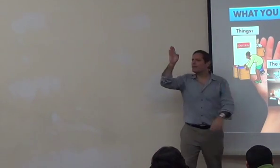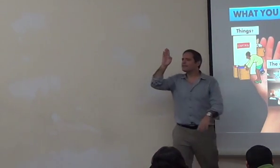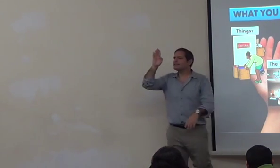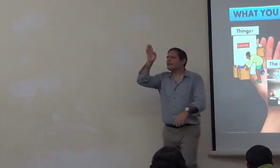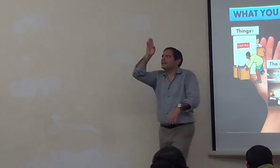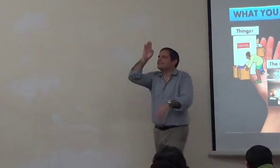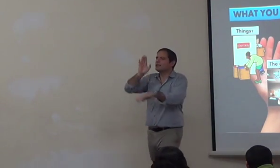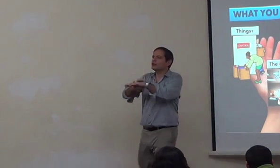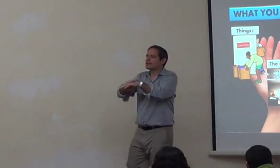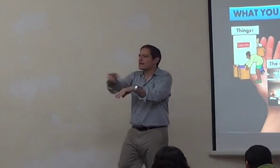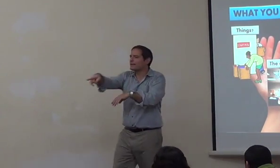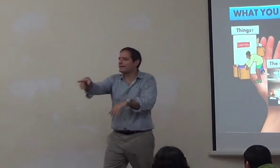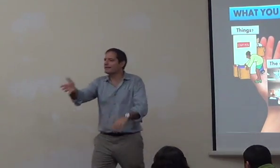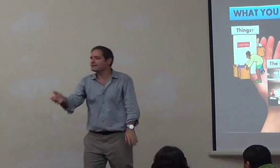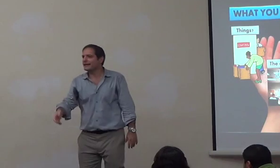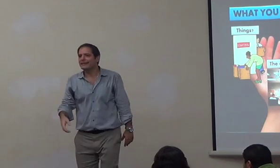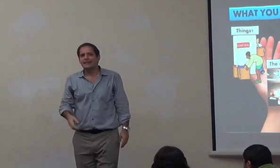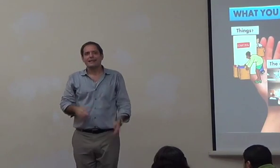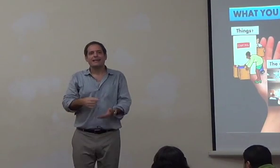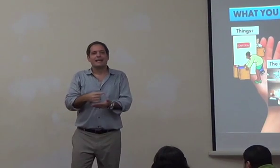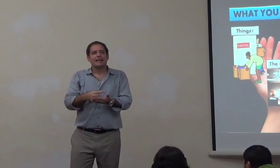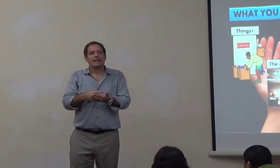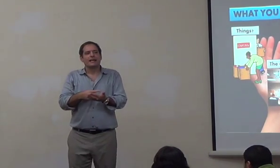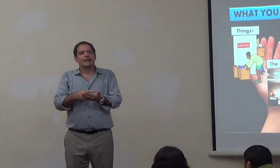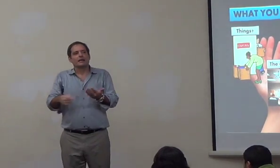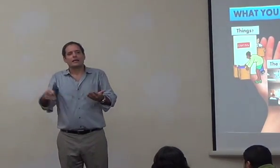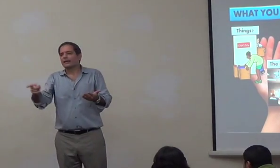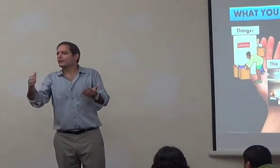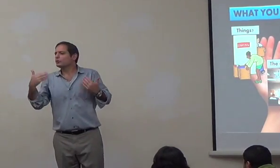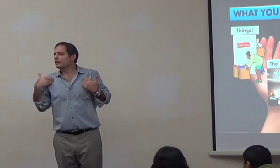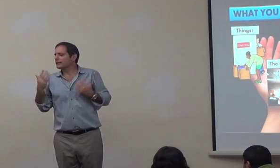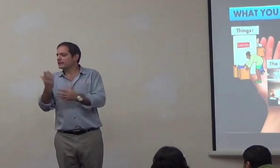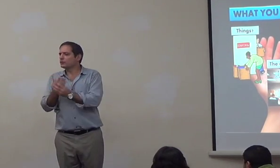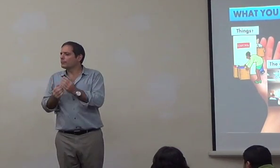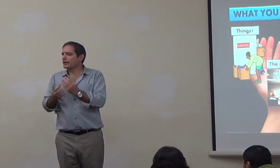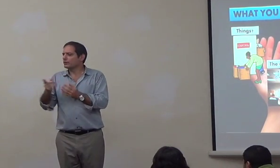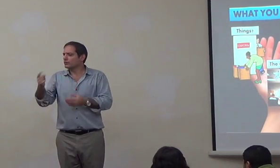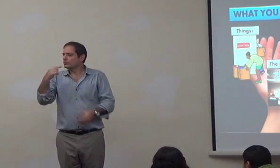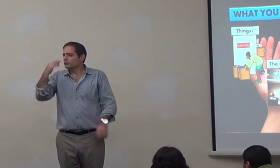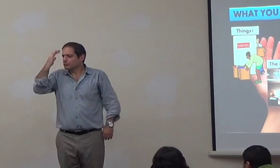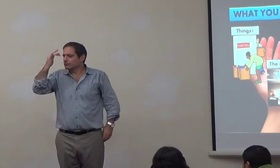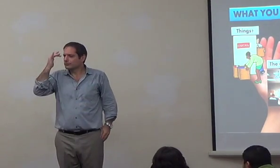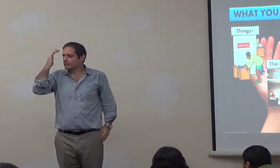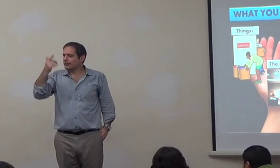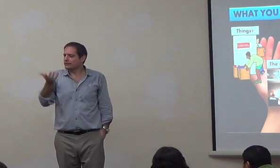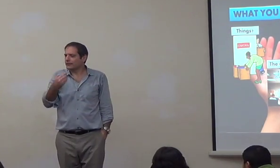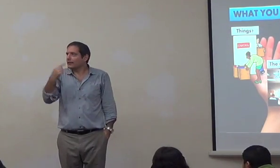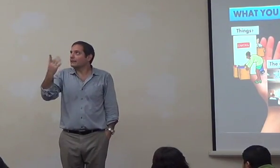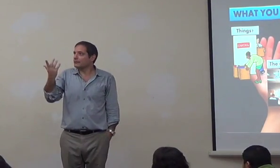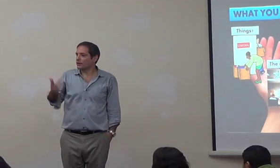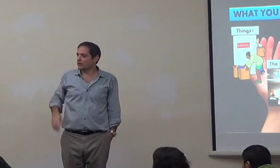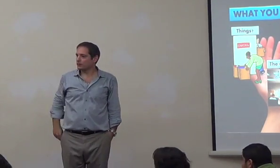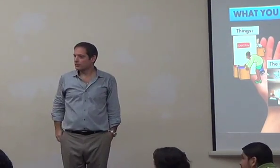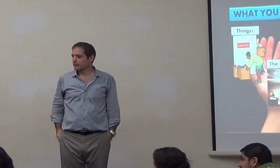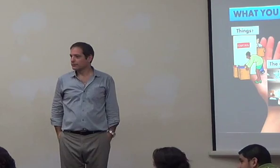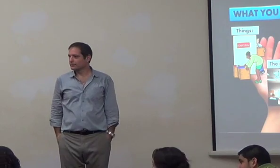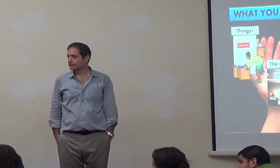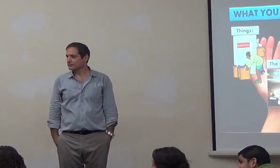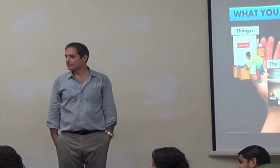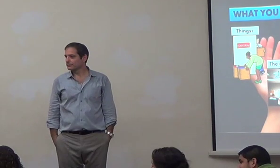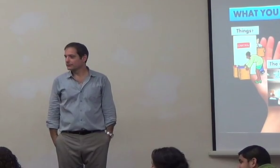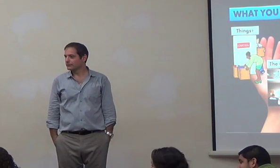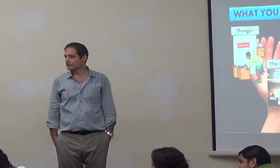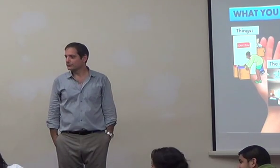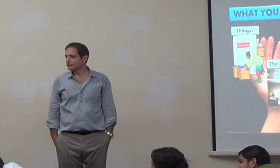¿Qué pasa, Betty, si Dios te llama y te dice, ¿qué tú tienes en tus manos? ¿Tú qué le dices a Dios?